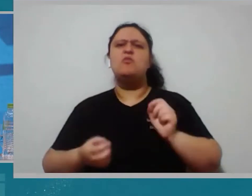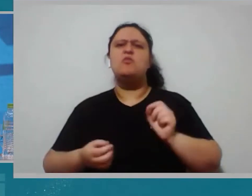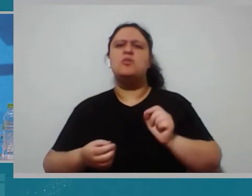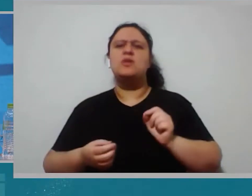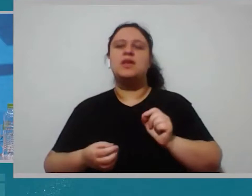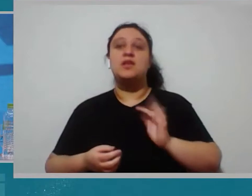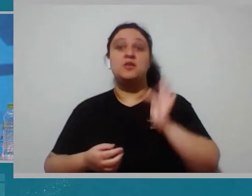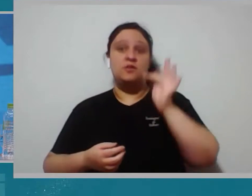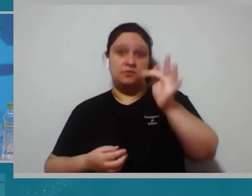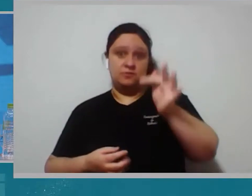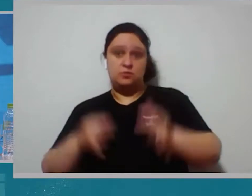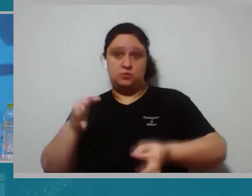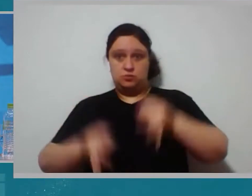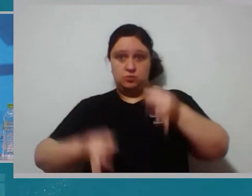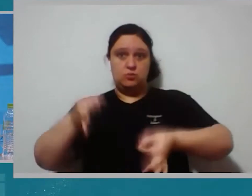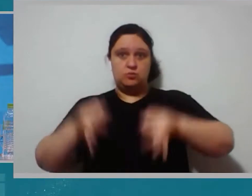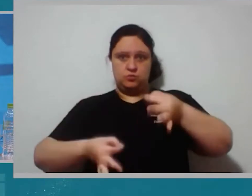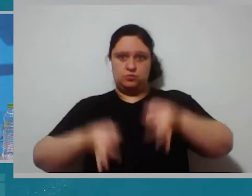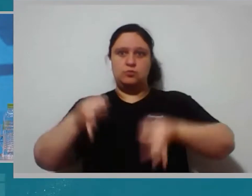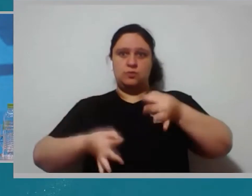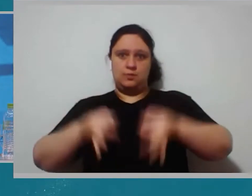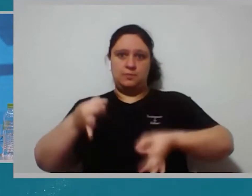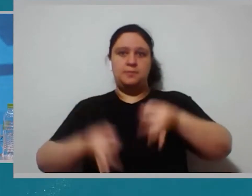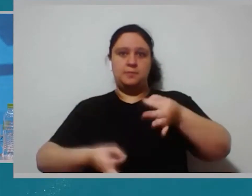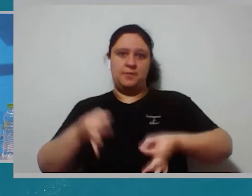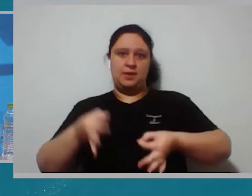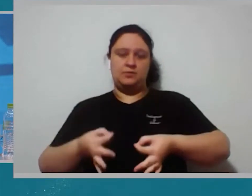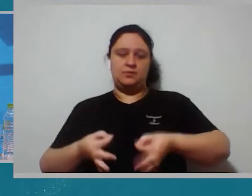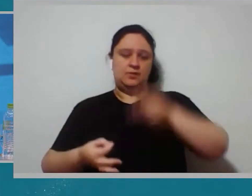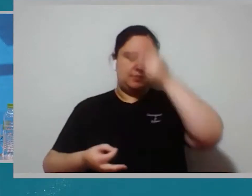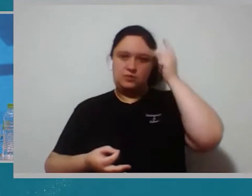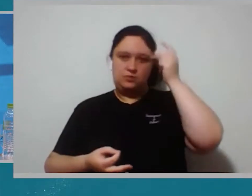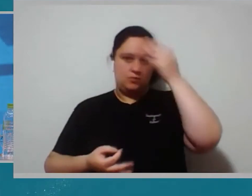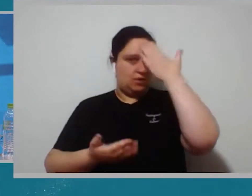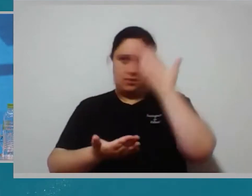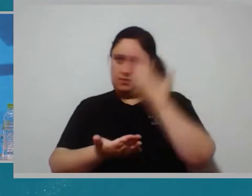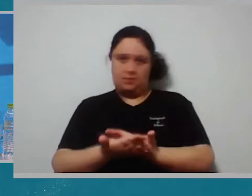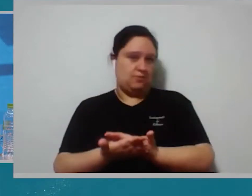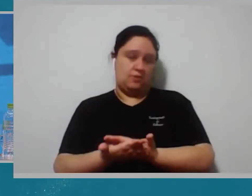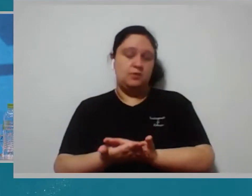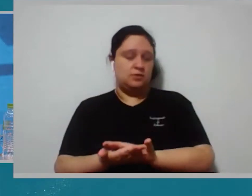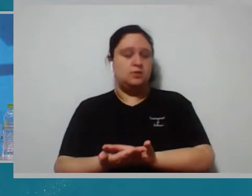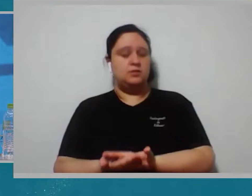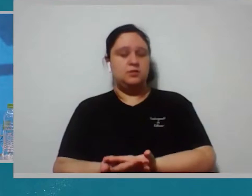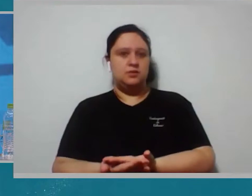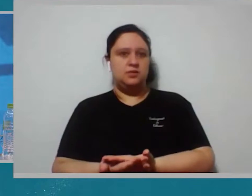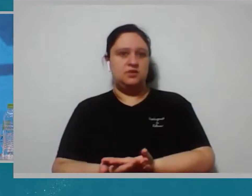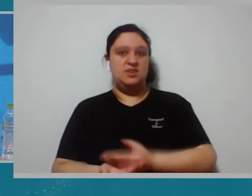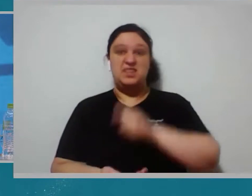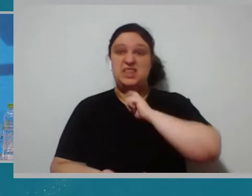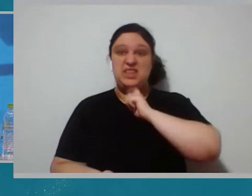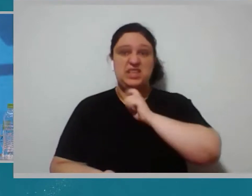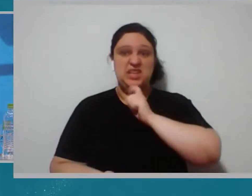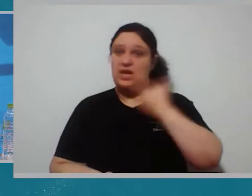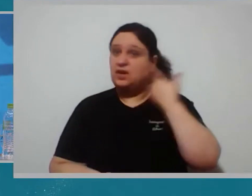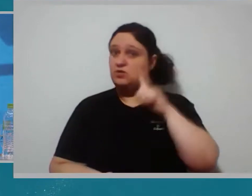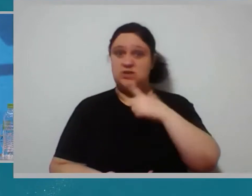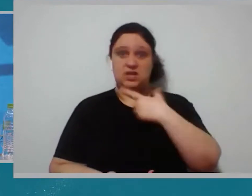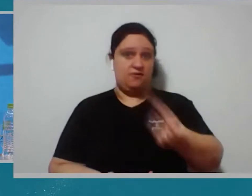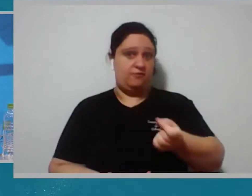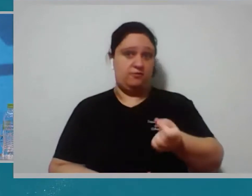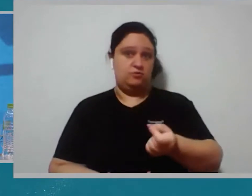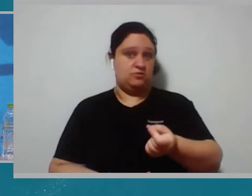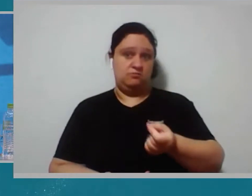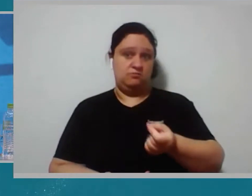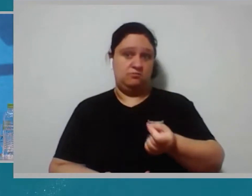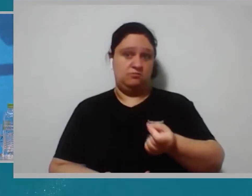verdade? Sobre os incrédulos. Ninguém foge do julgamento do Senhor. É uma ira vindoura. E depois chamou eles